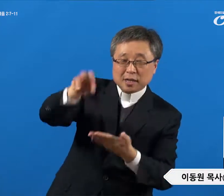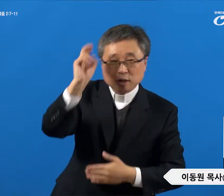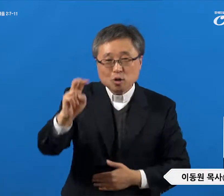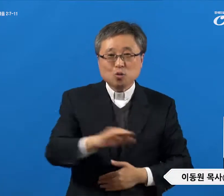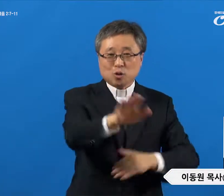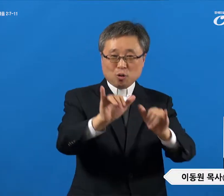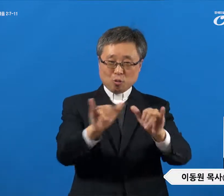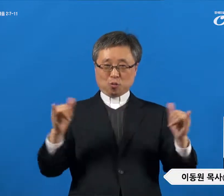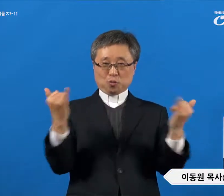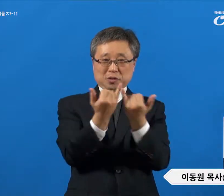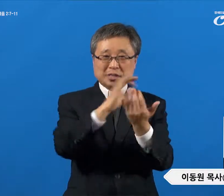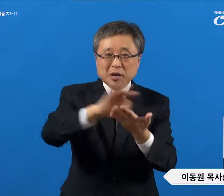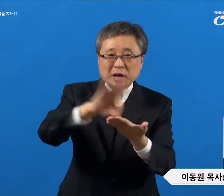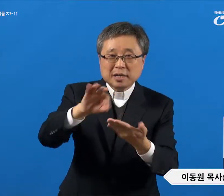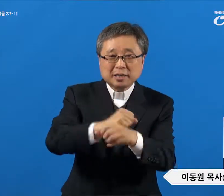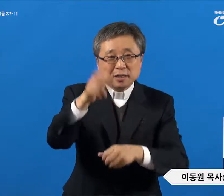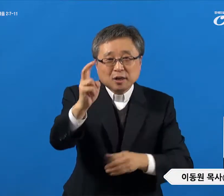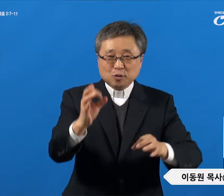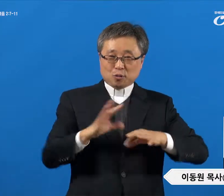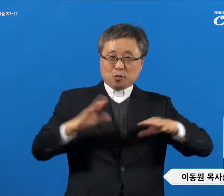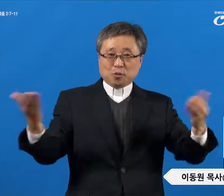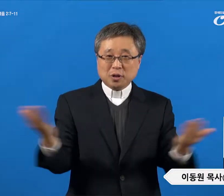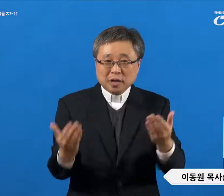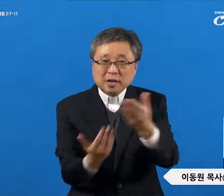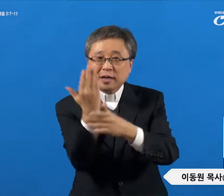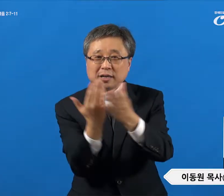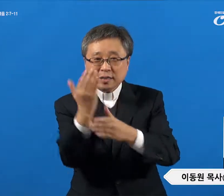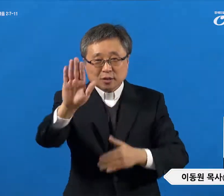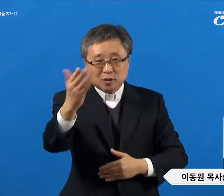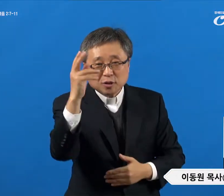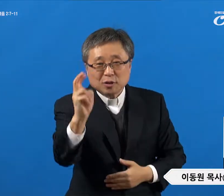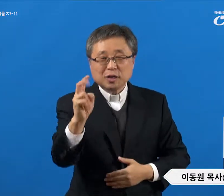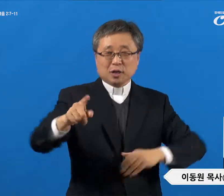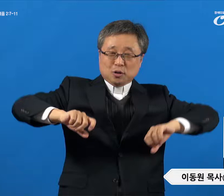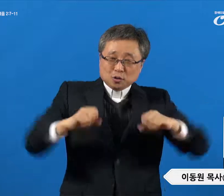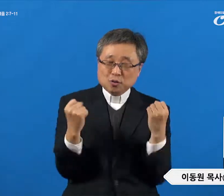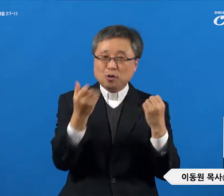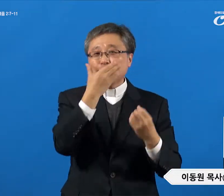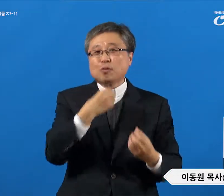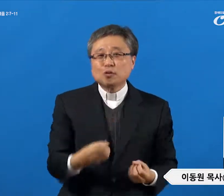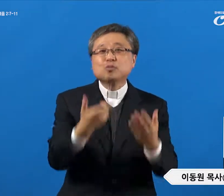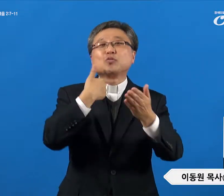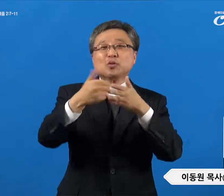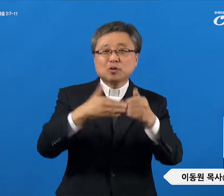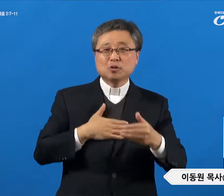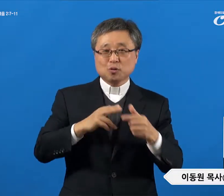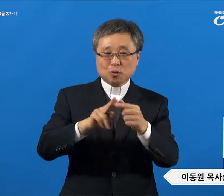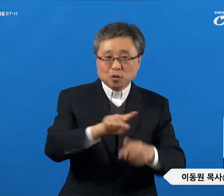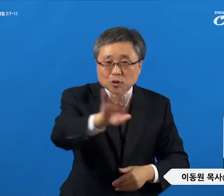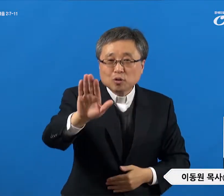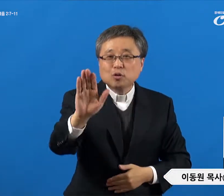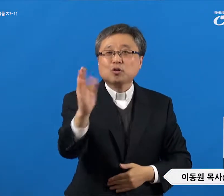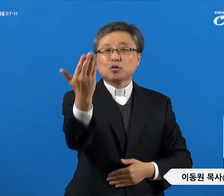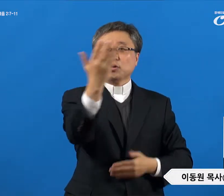공동체를 쓰실 것입니다. 놀라운 일이 벌어질 것입니다. 이 순종의 축복을 누리는 저와 여러분이 되시기를 주의